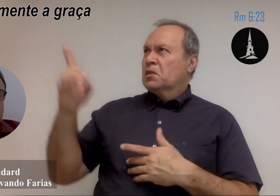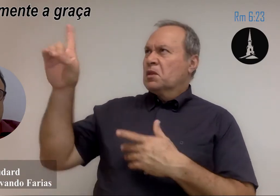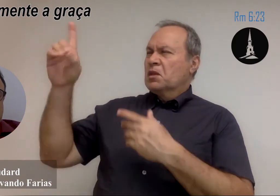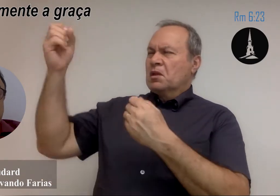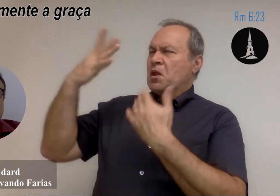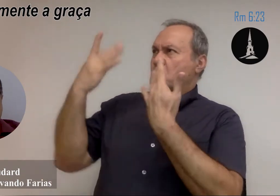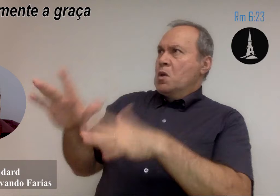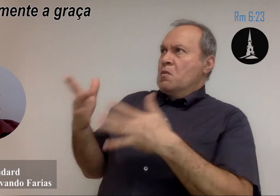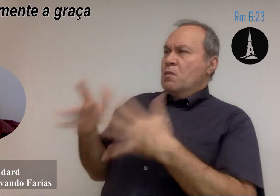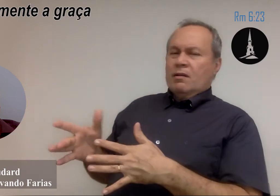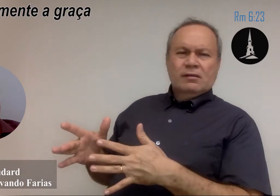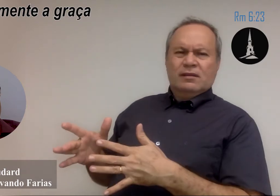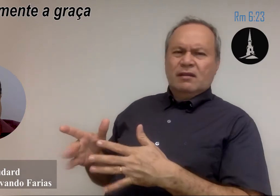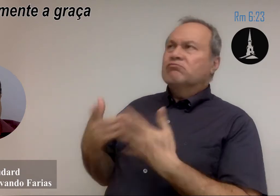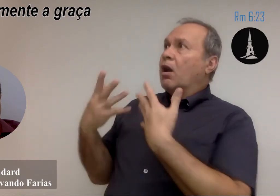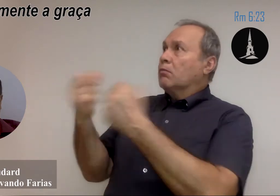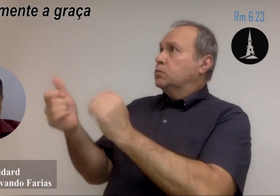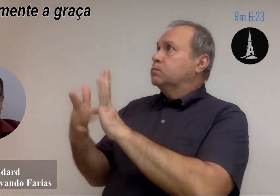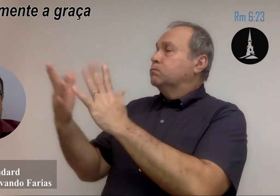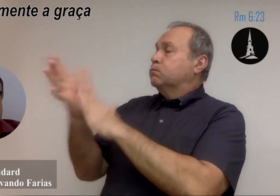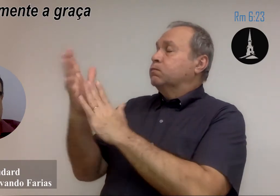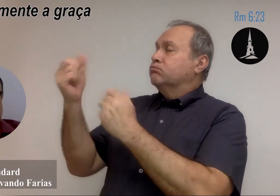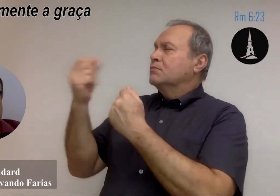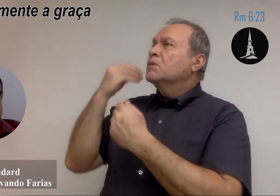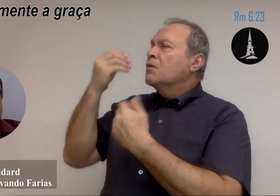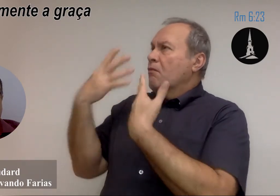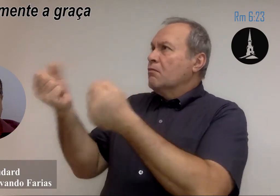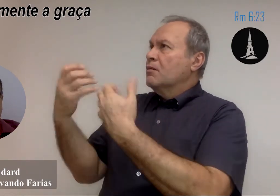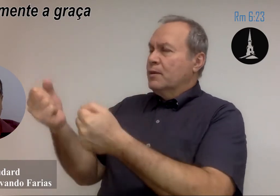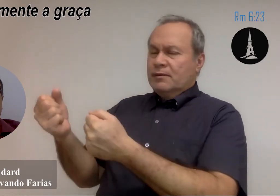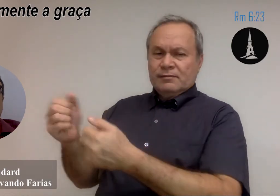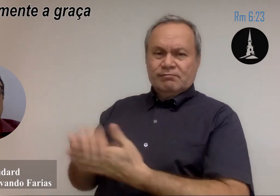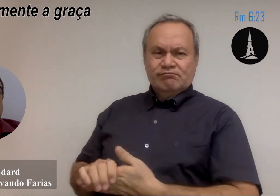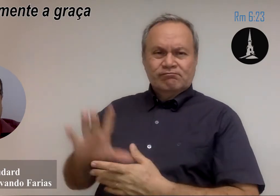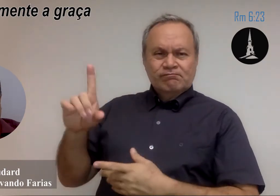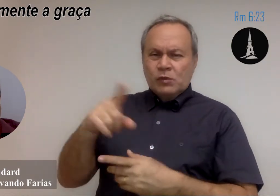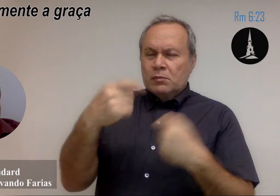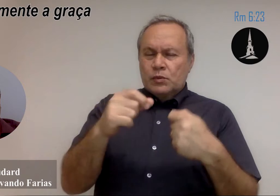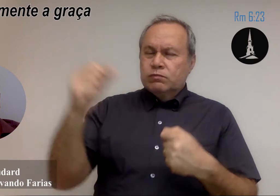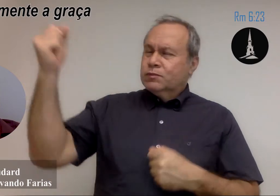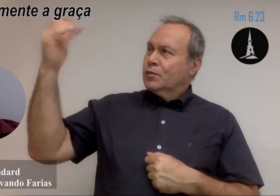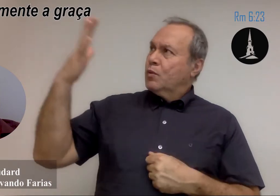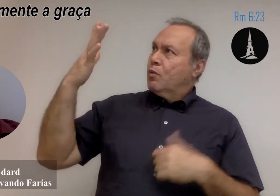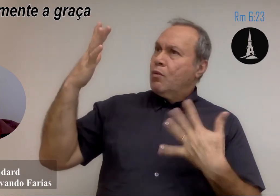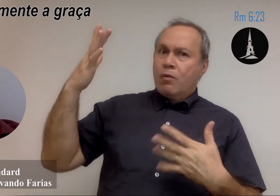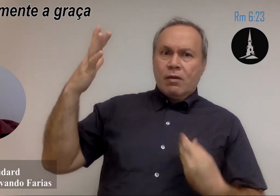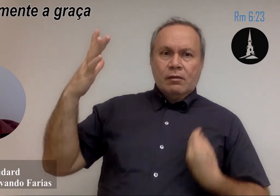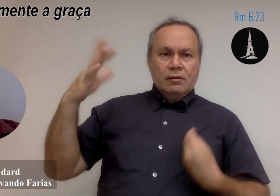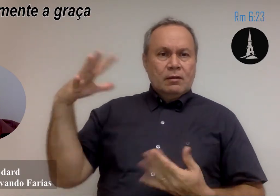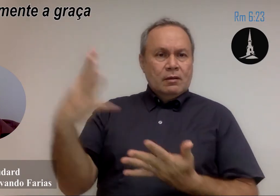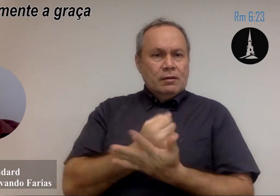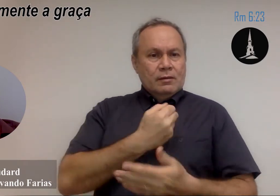Deus. Não se prive você também da graça do Senhor. Ela é tudo o que você precisa para a sua